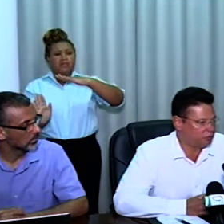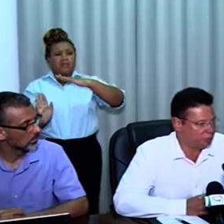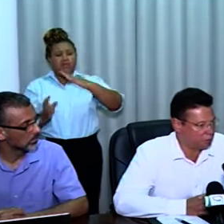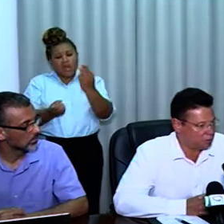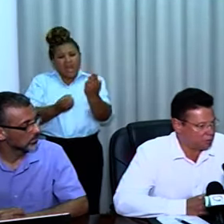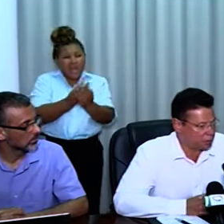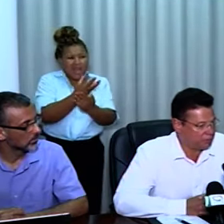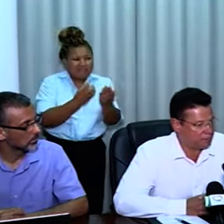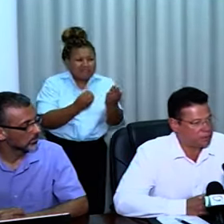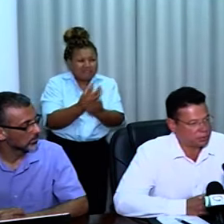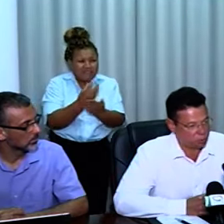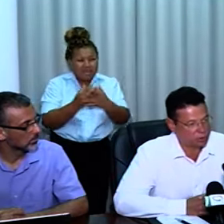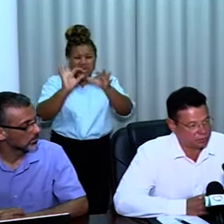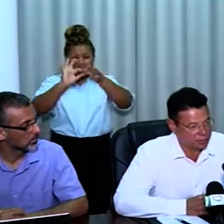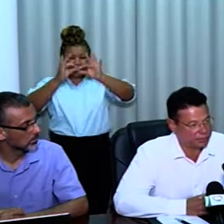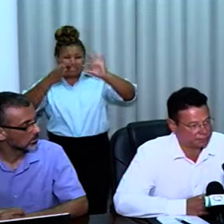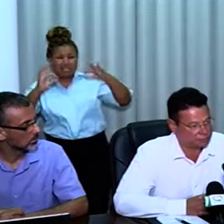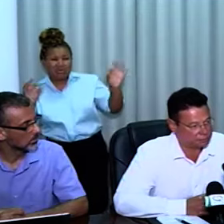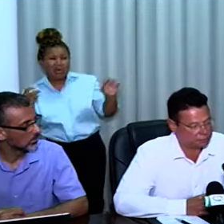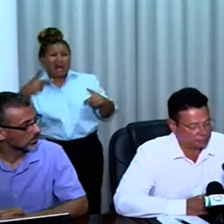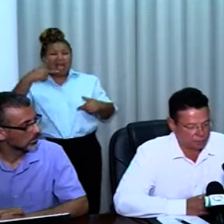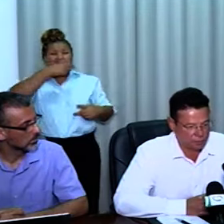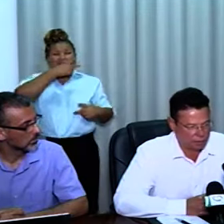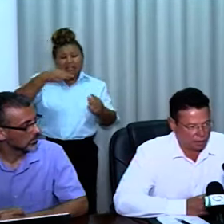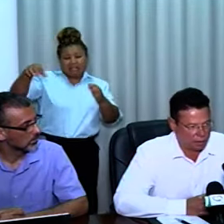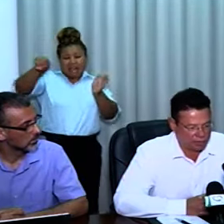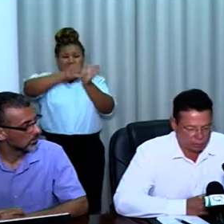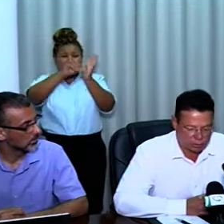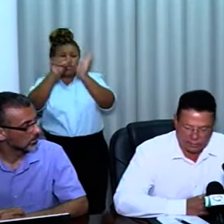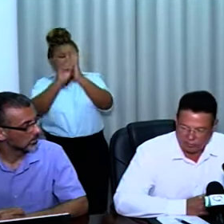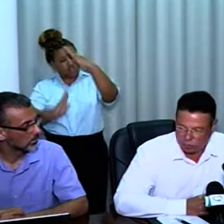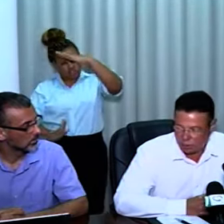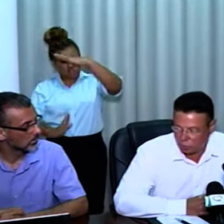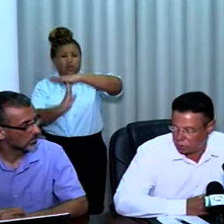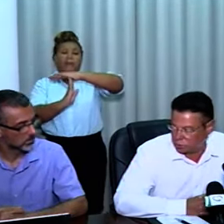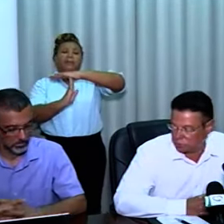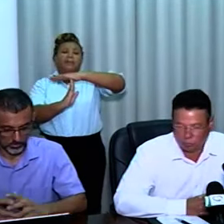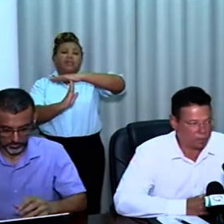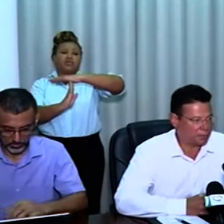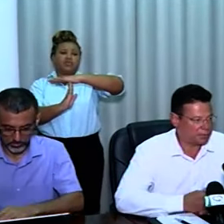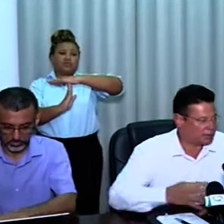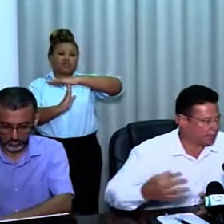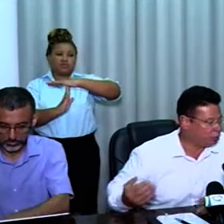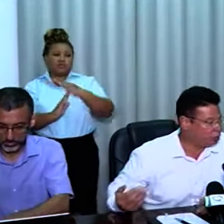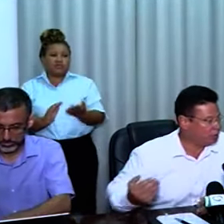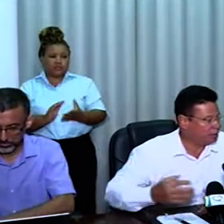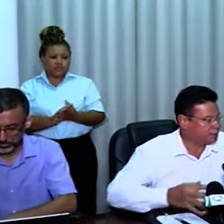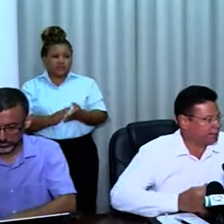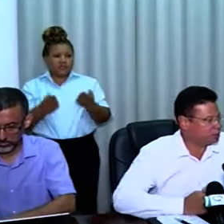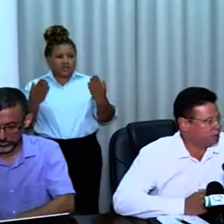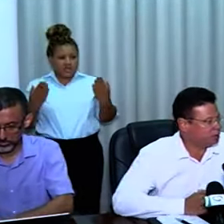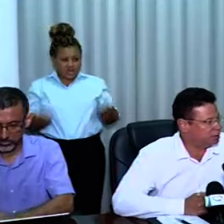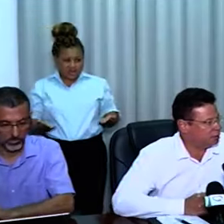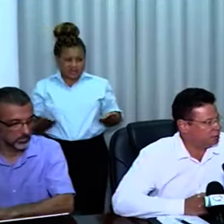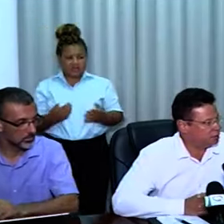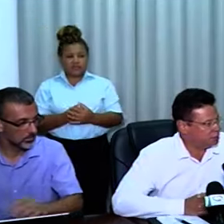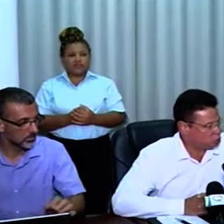qu'il faut, qui peut faire plus de tort, qui dit bien. Avec ça, on va passer avec le docteur Louange pour donner un peu plus de détails sur